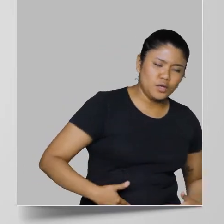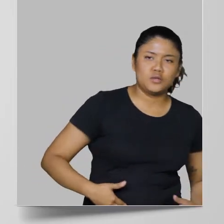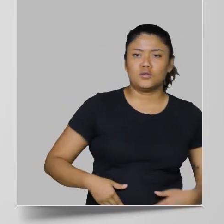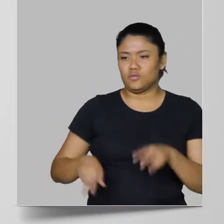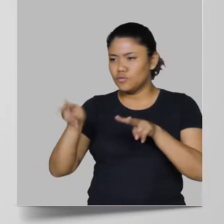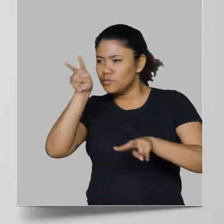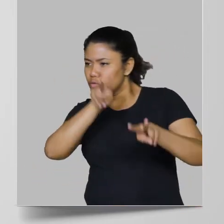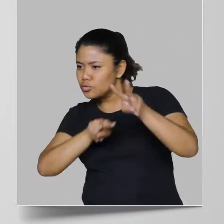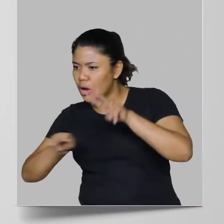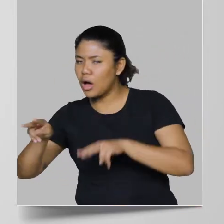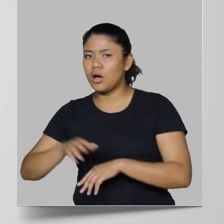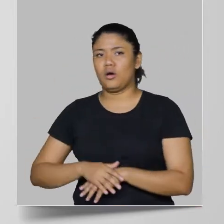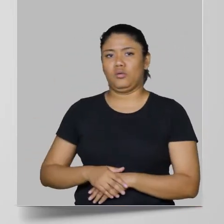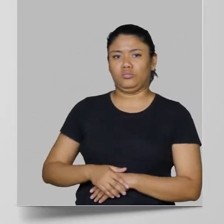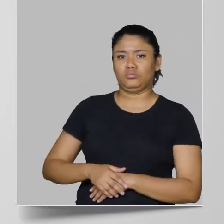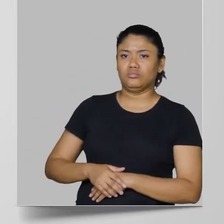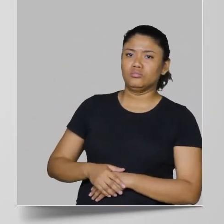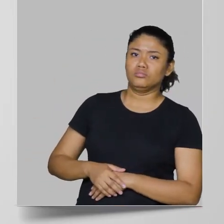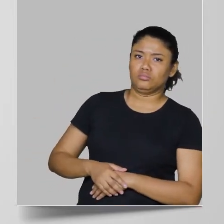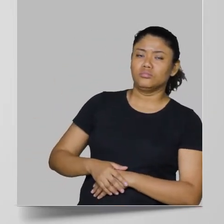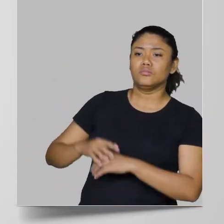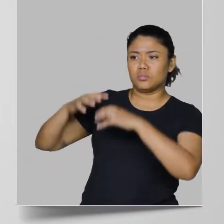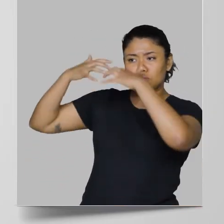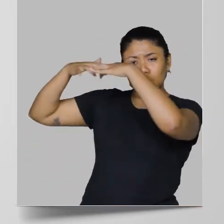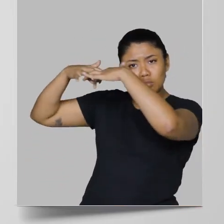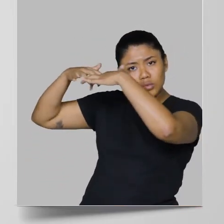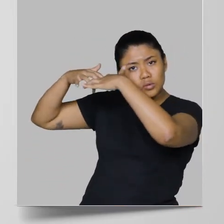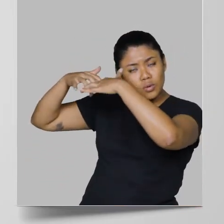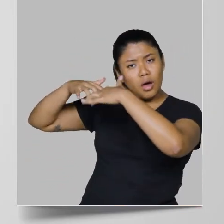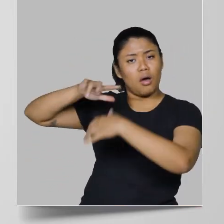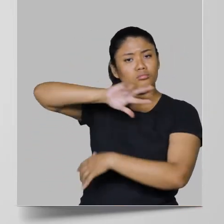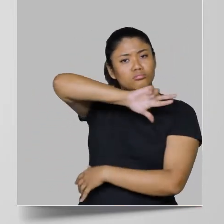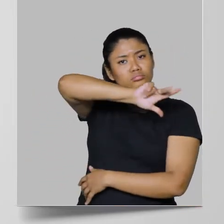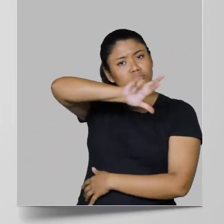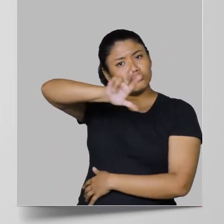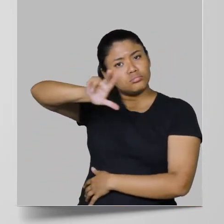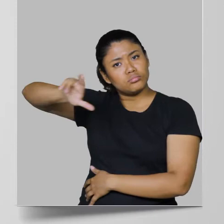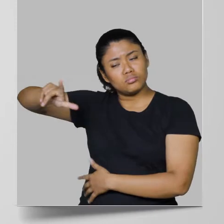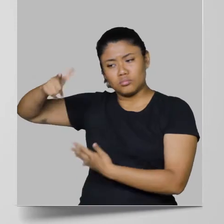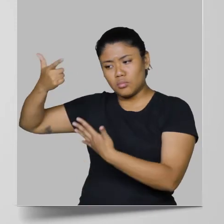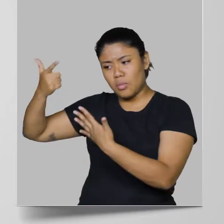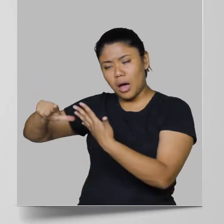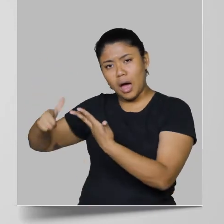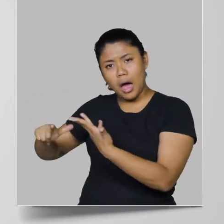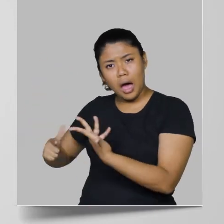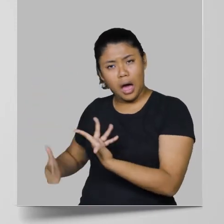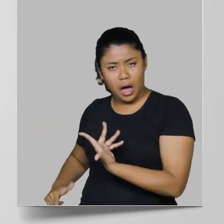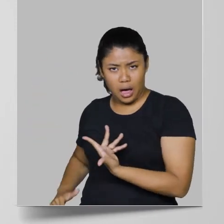físicos, visuais, auditivos, intelectuais, mentais.